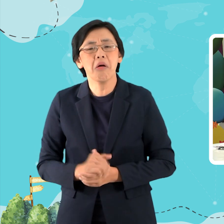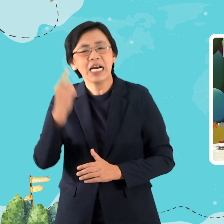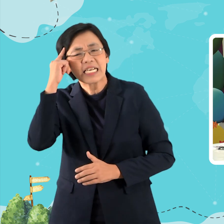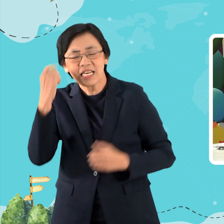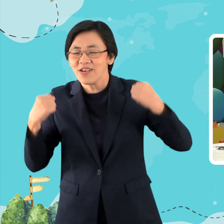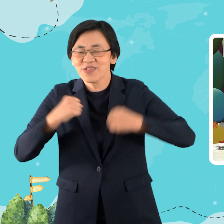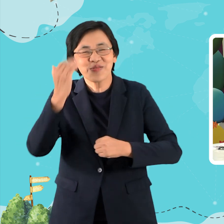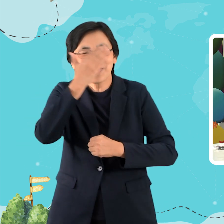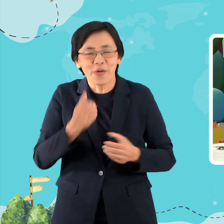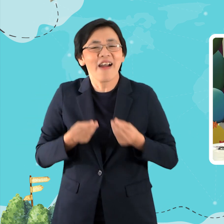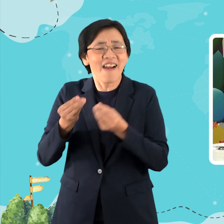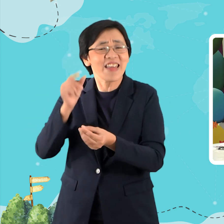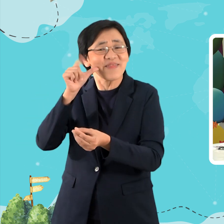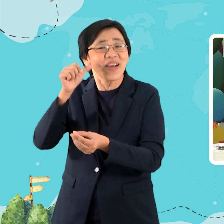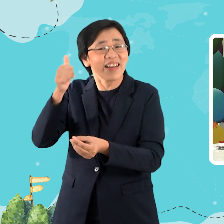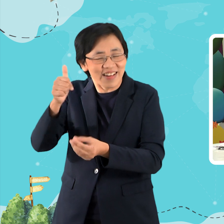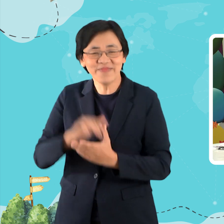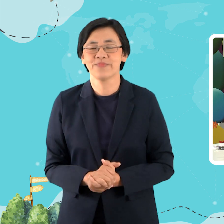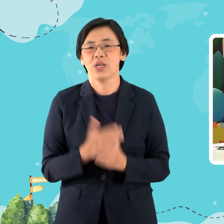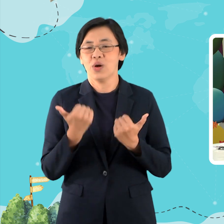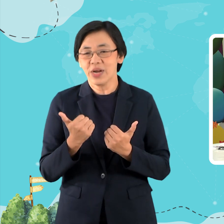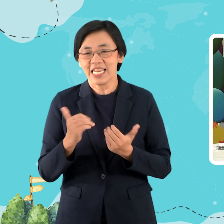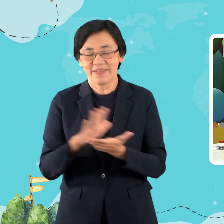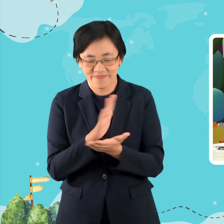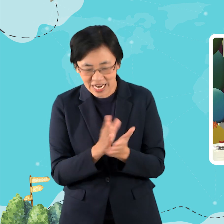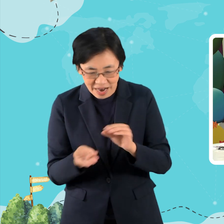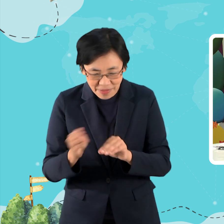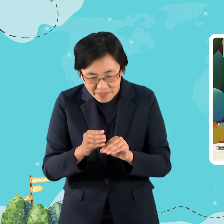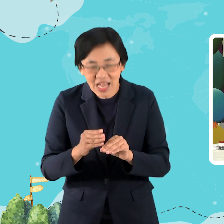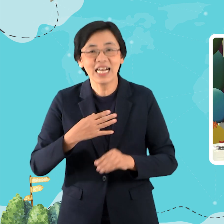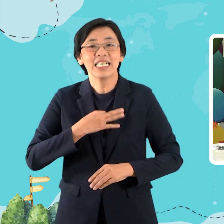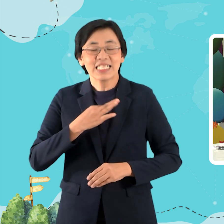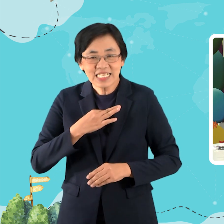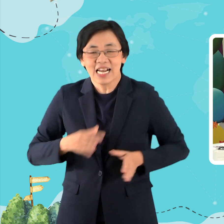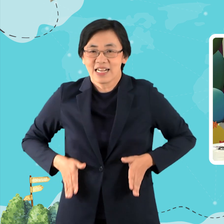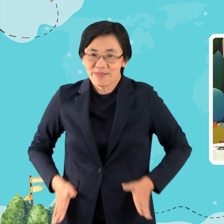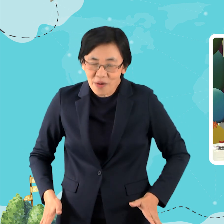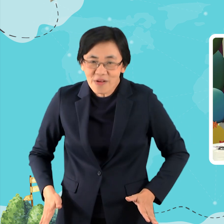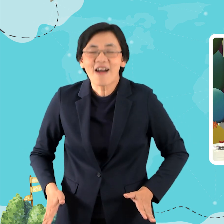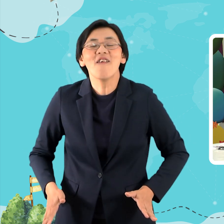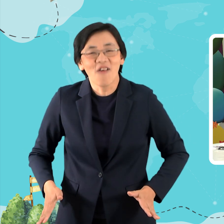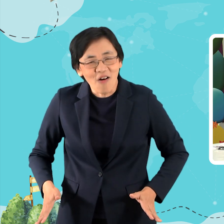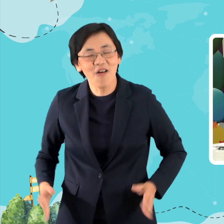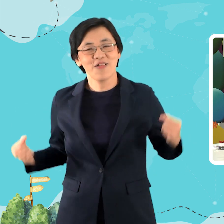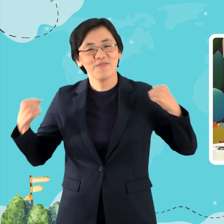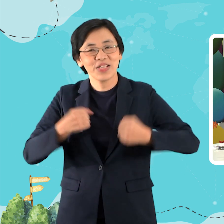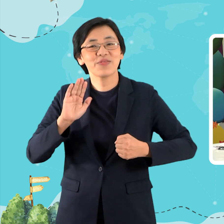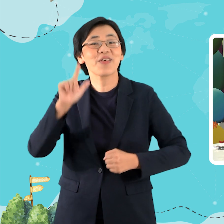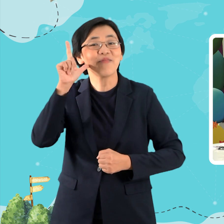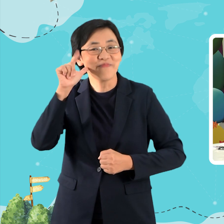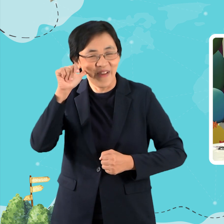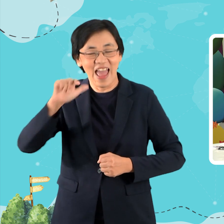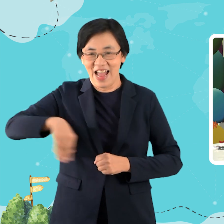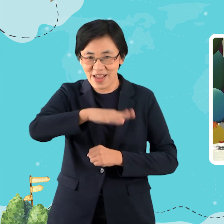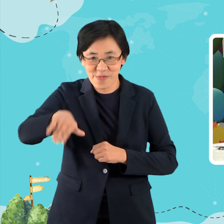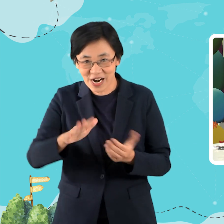าจะหาชุดสวยๆมาให้คุณแม่นะครับวันนี้เตรียมแบบพับชุดกระโปรงแสนสวยสำหรับคุณแม่มาฝากน้องๆ